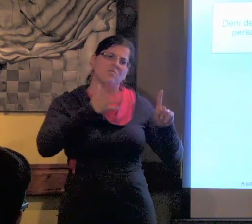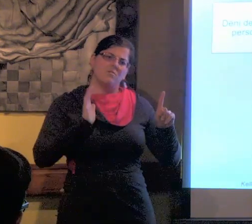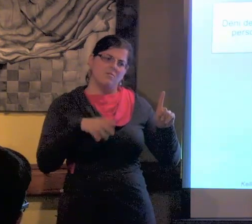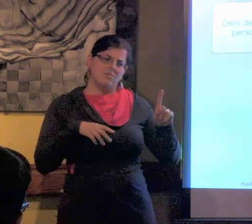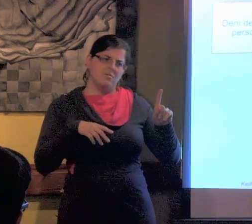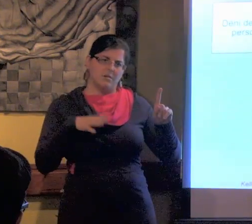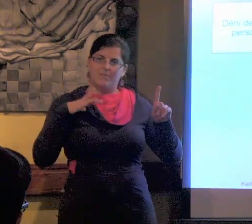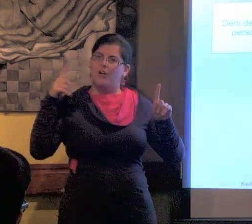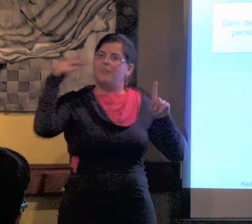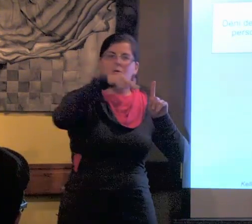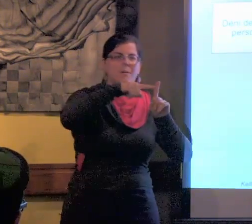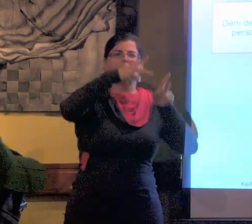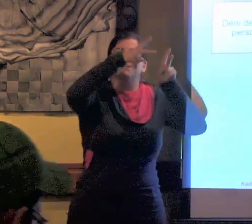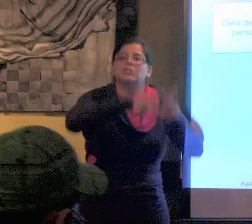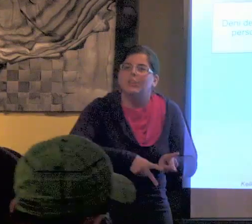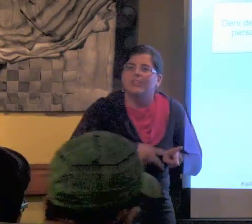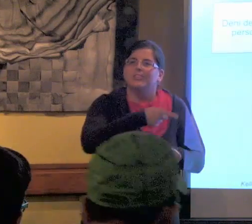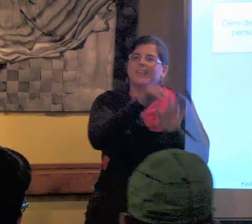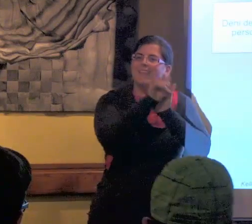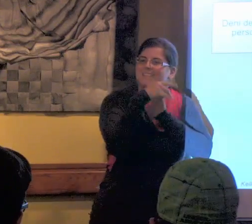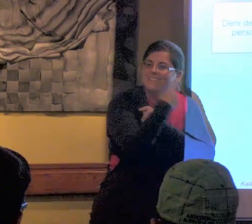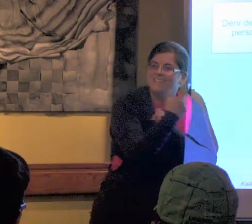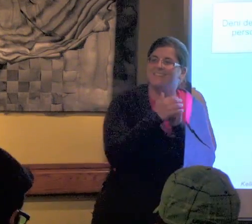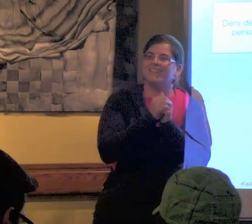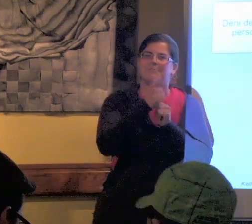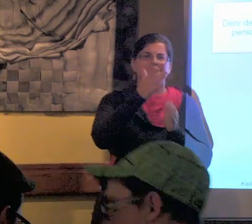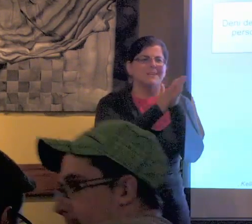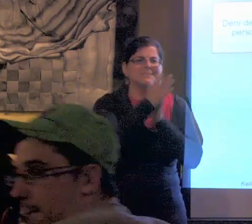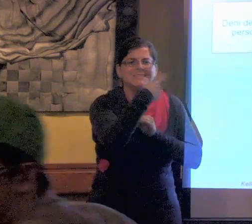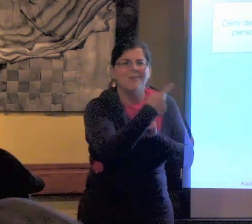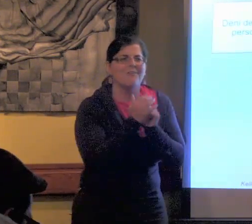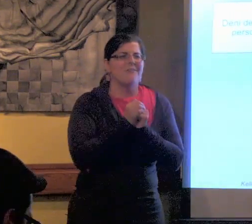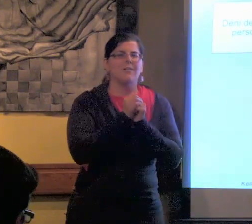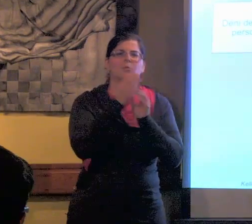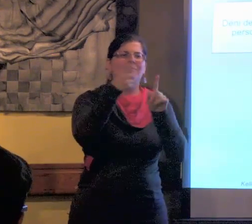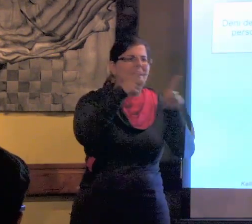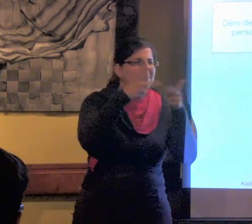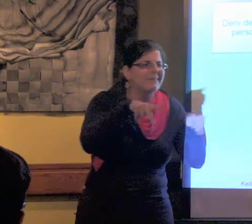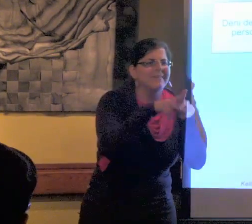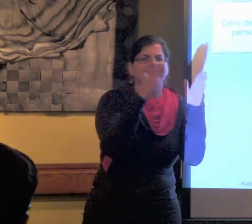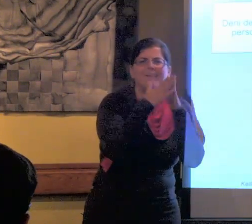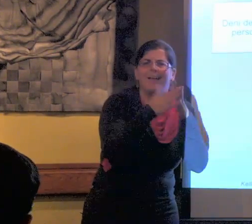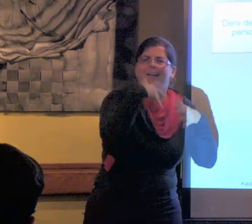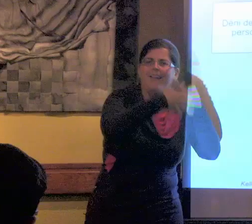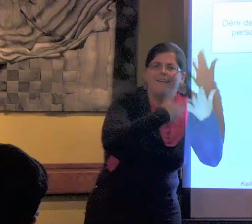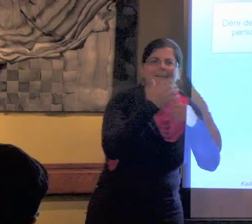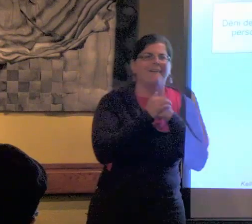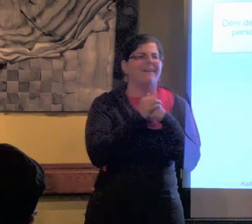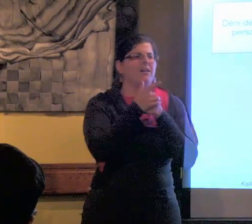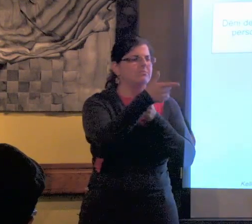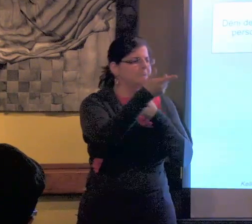Des personnes entendantes souvent ne regardent pas l'identité de la personne, ses passions,